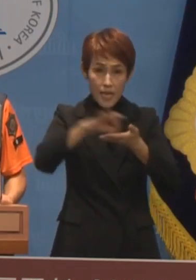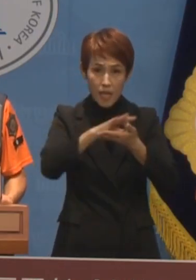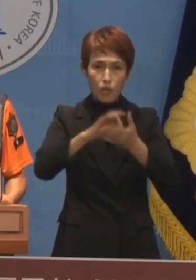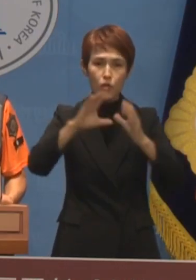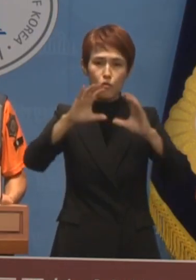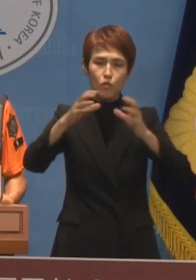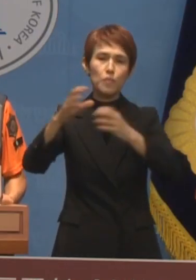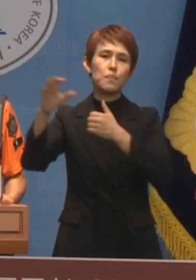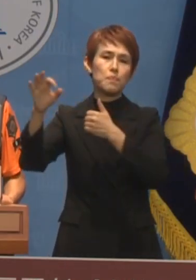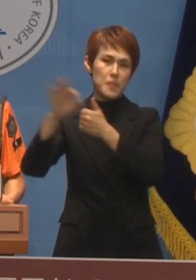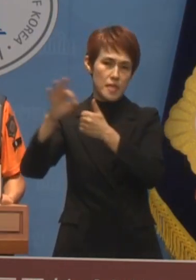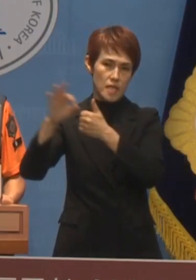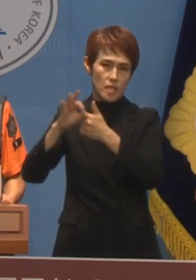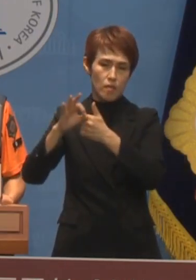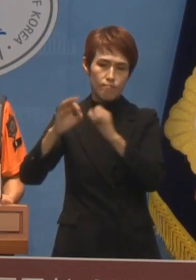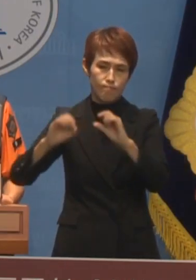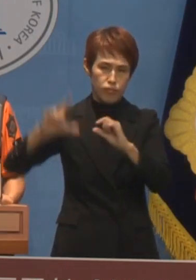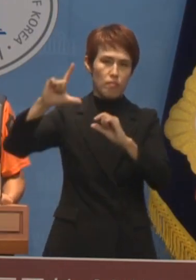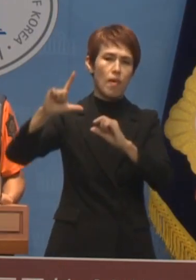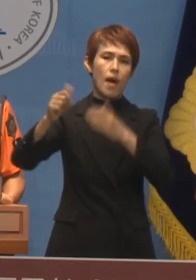지원 비율을 확대하라.